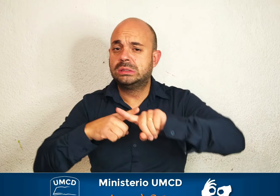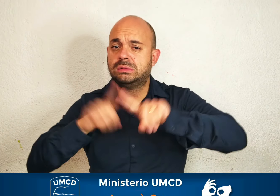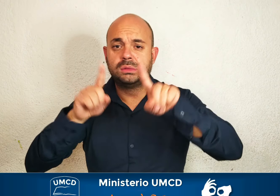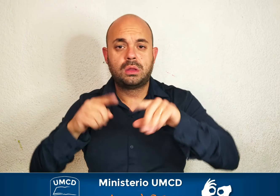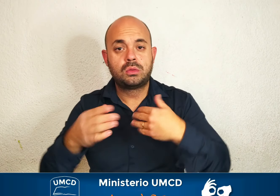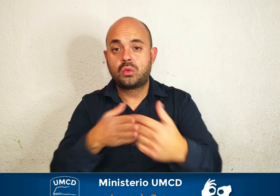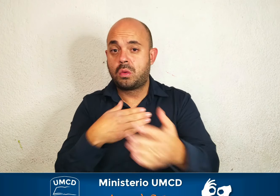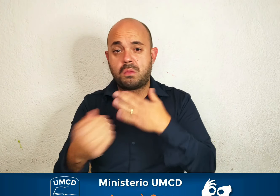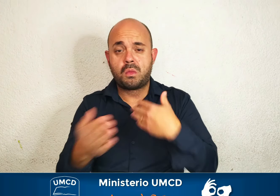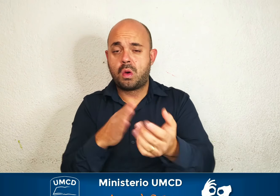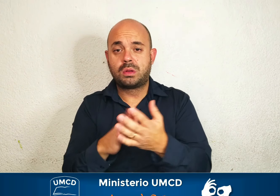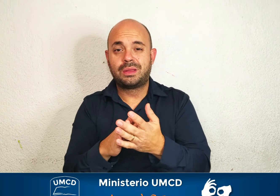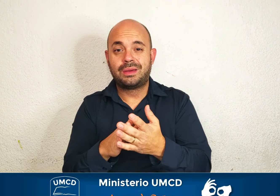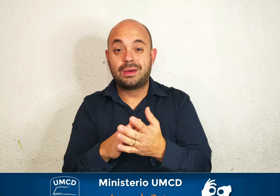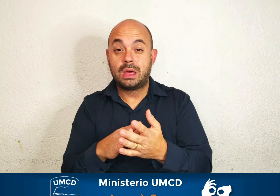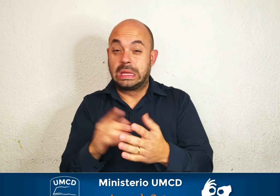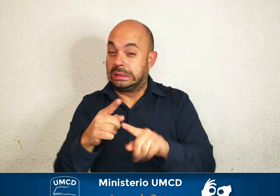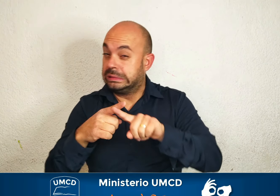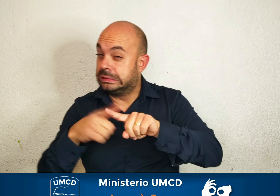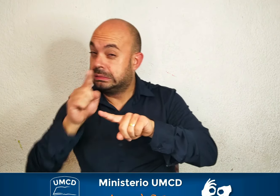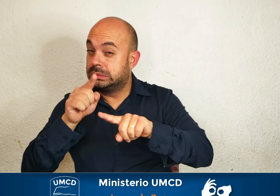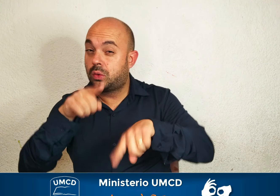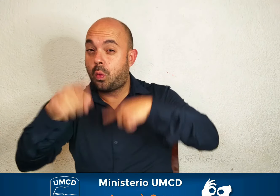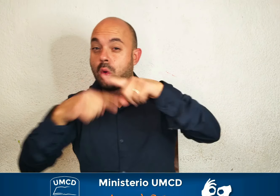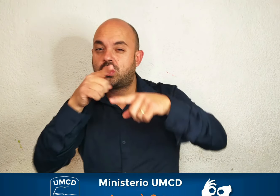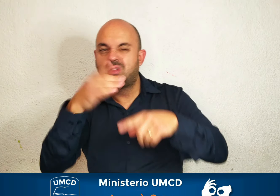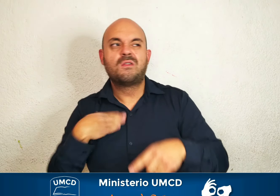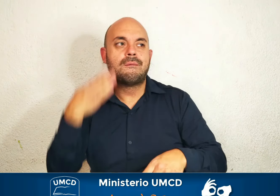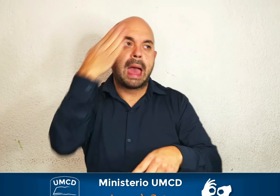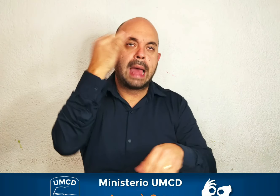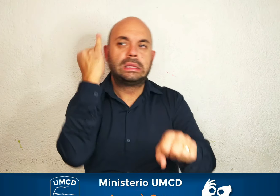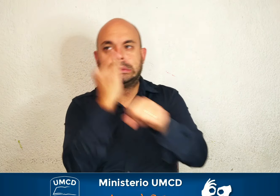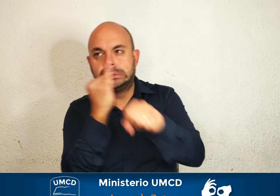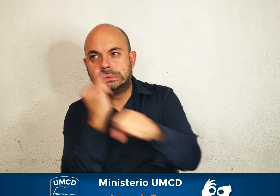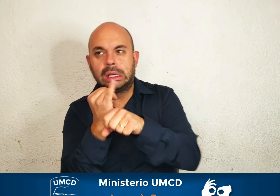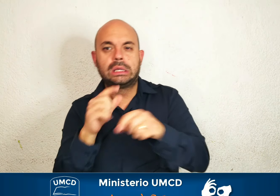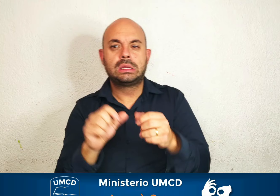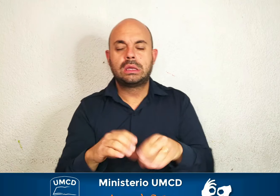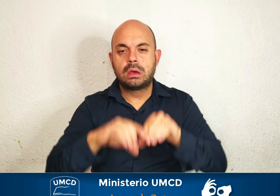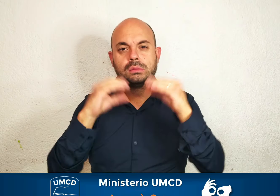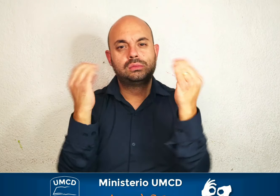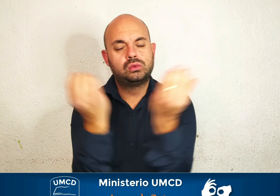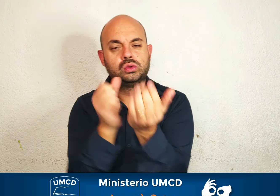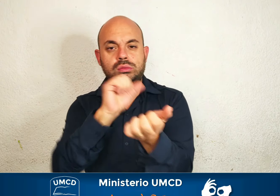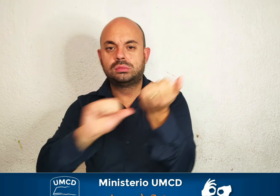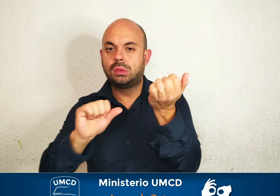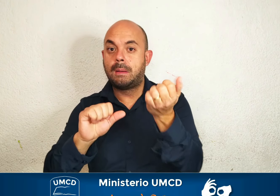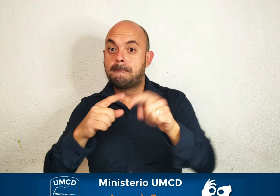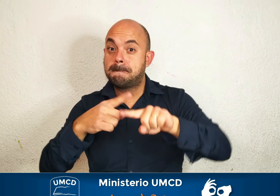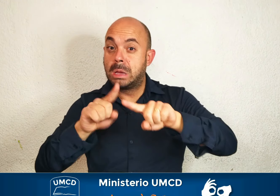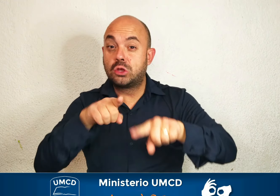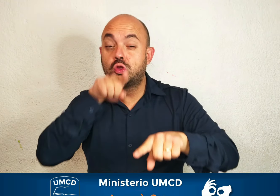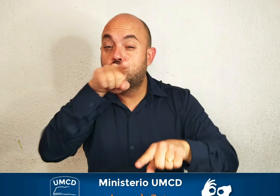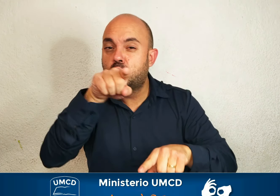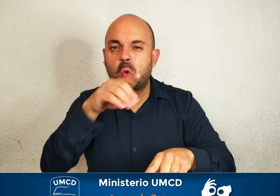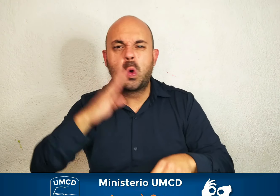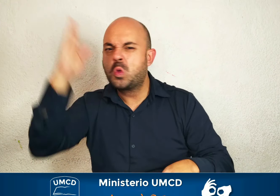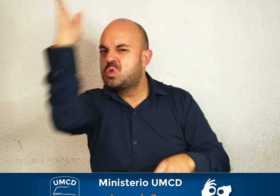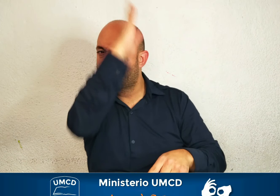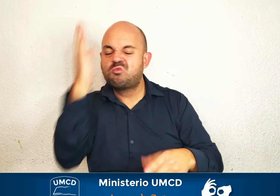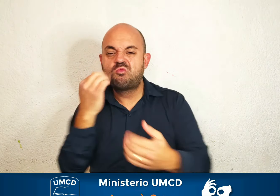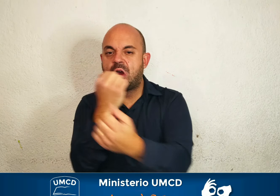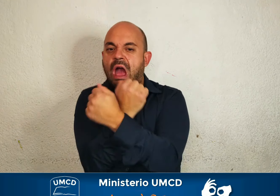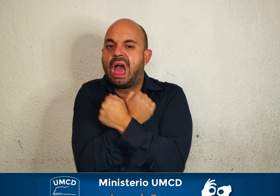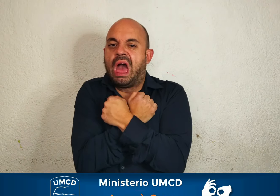le estamos complaciendo a Dios. Debe ser contrario. Nuestra vida de religiosidad,